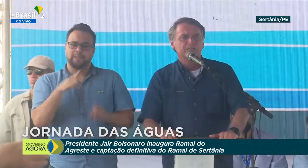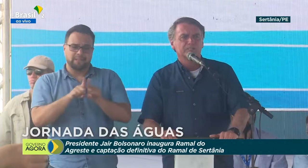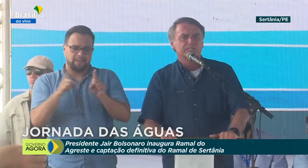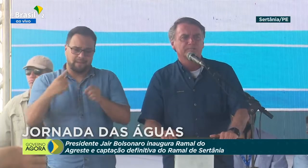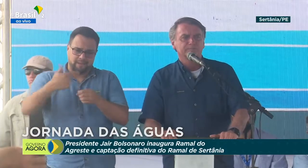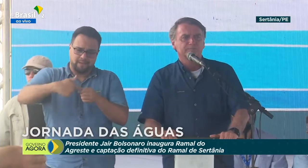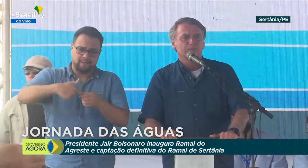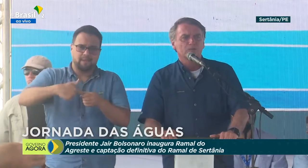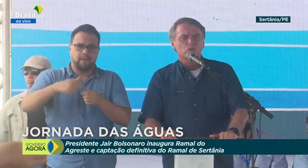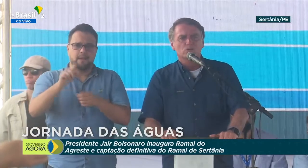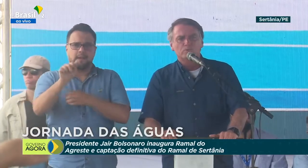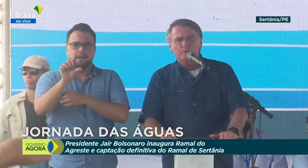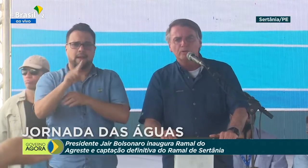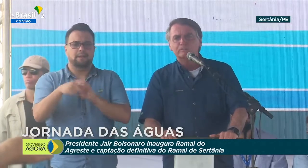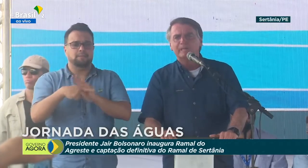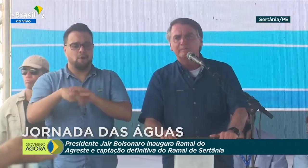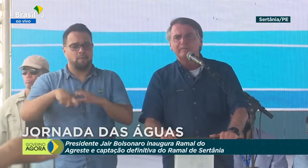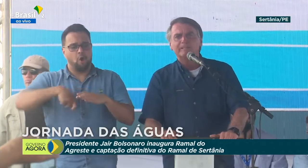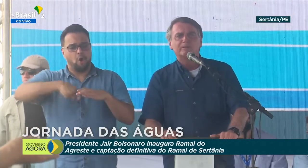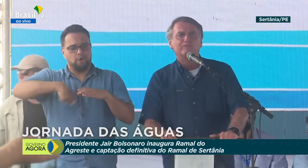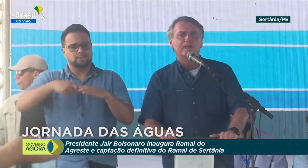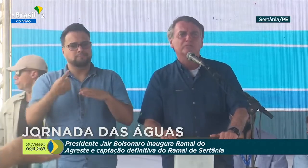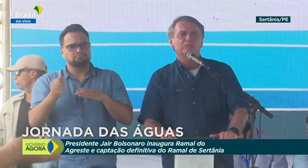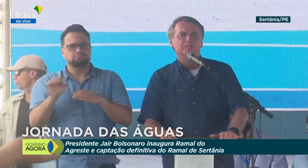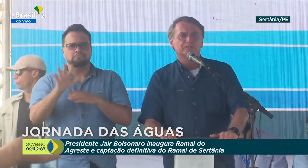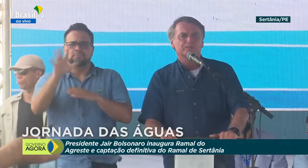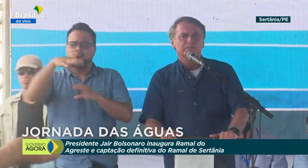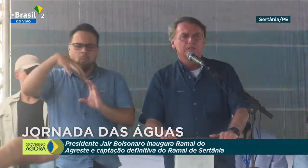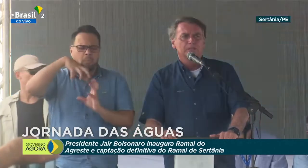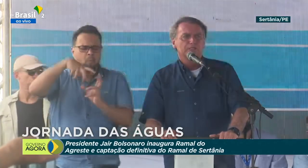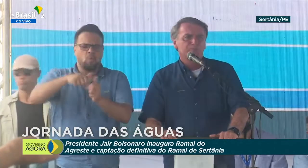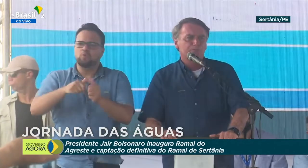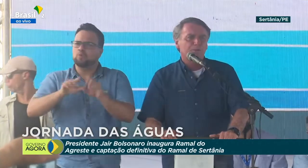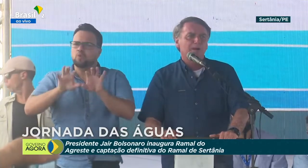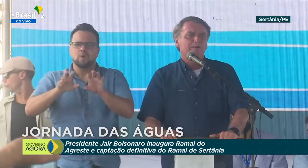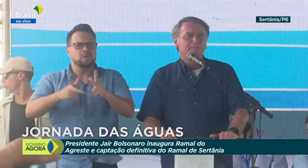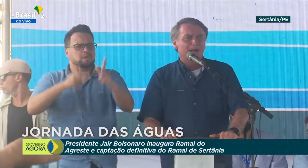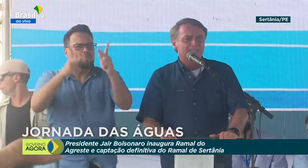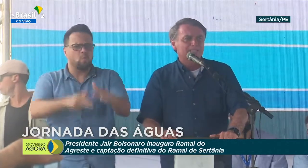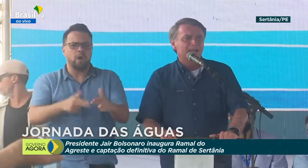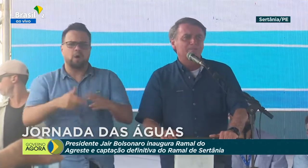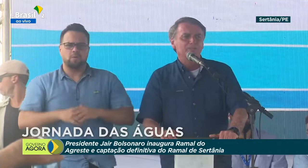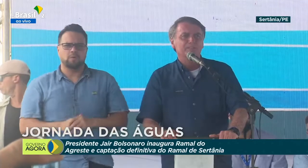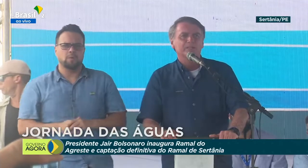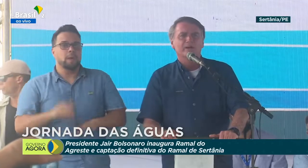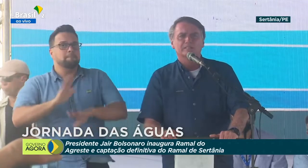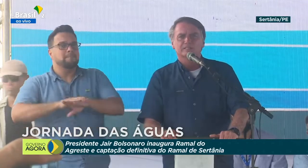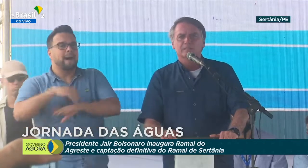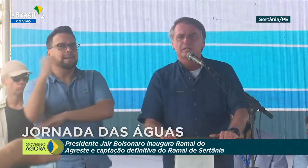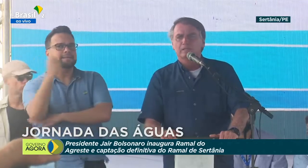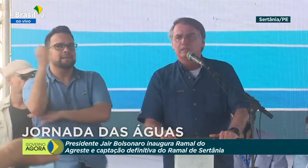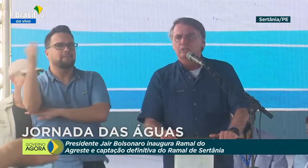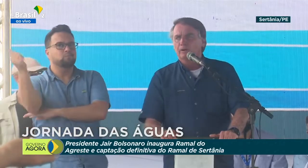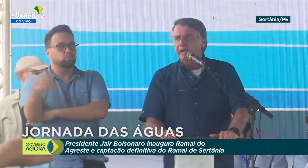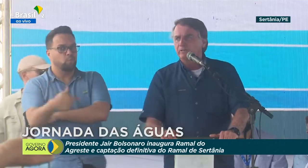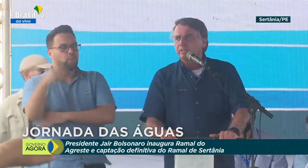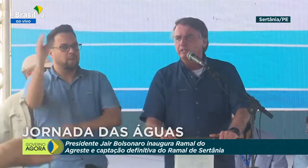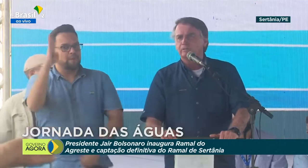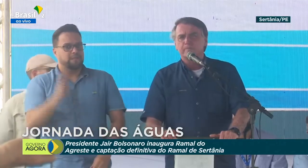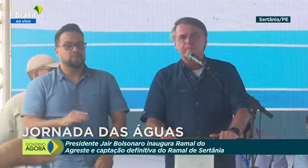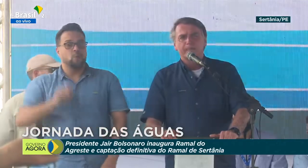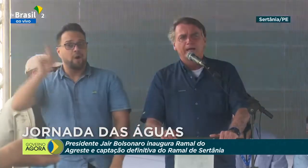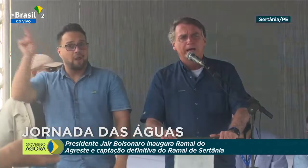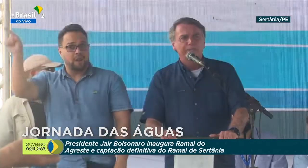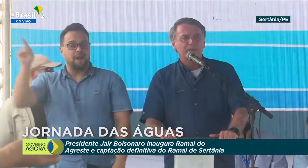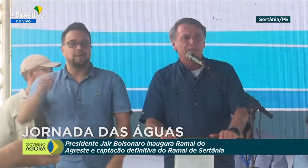gás de cozinha. O mundo também vem sofrendo com isso, de forma mais grave do que nós. No Reino